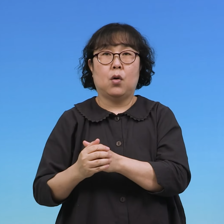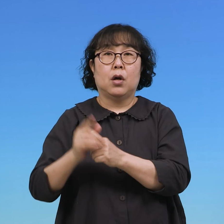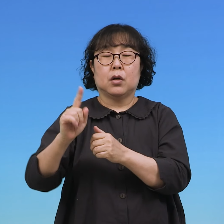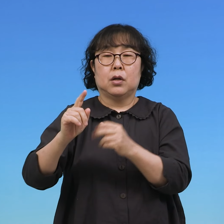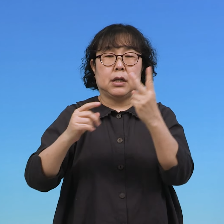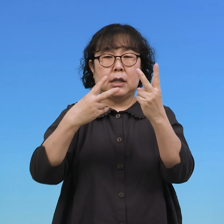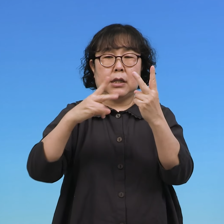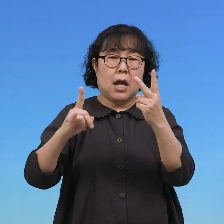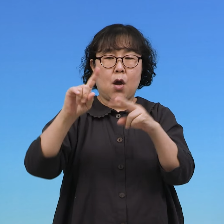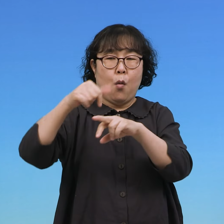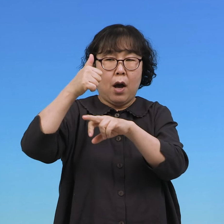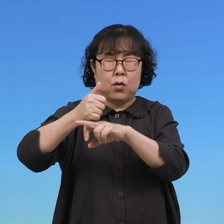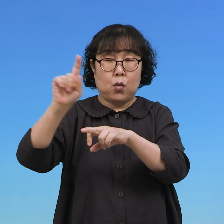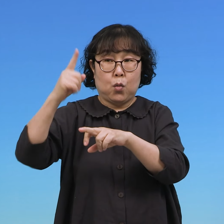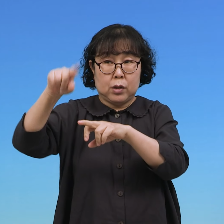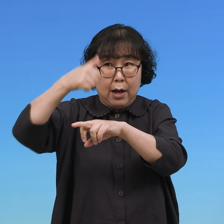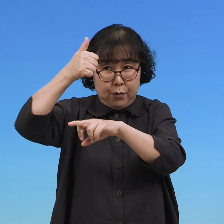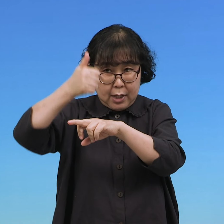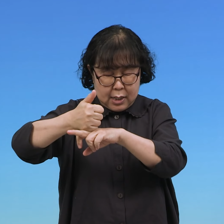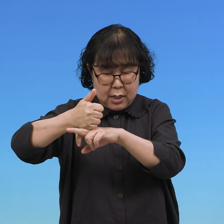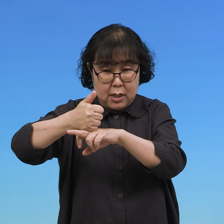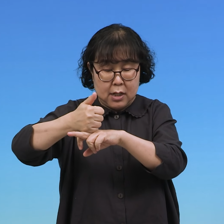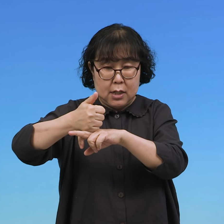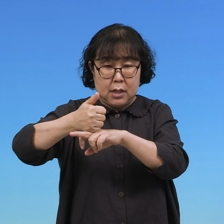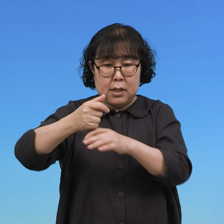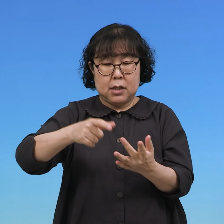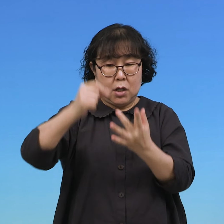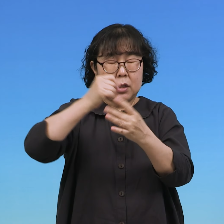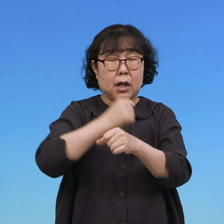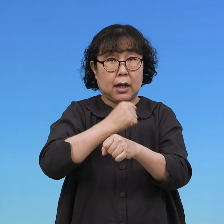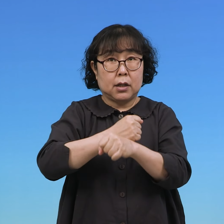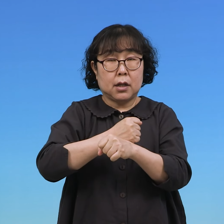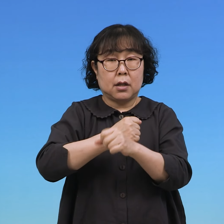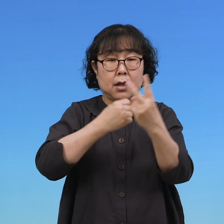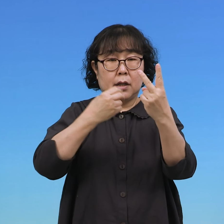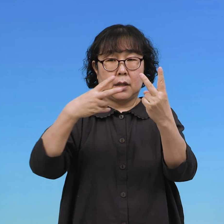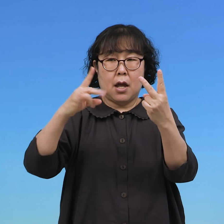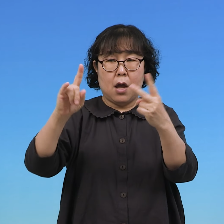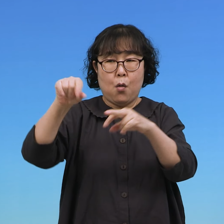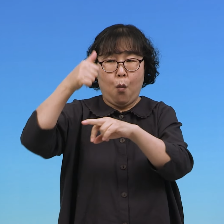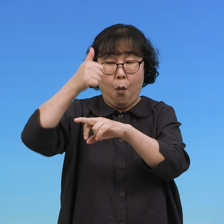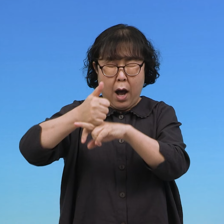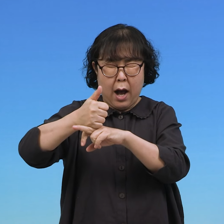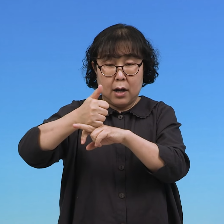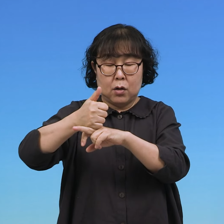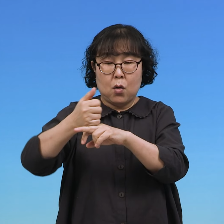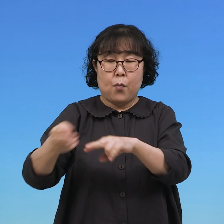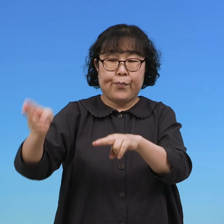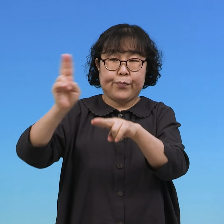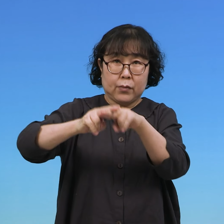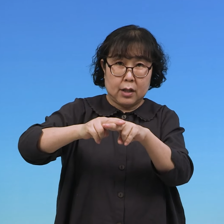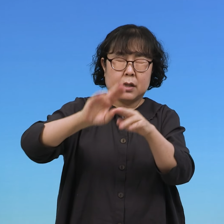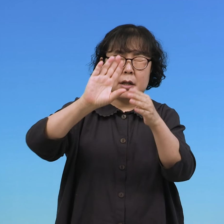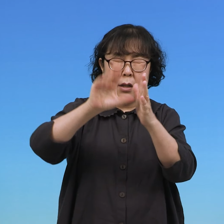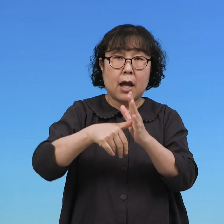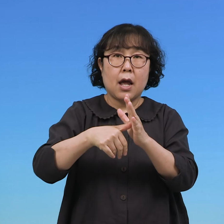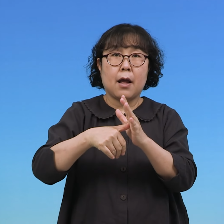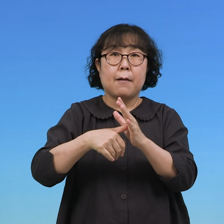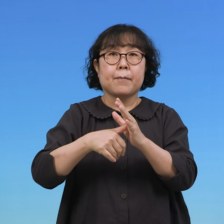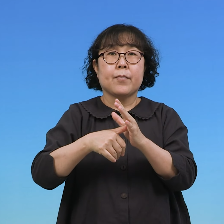하나님께서 2대 왕으로 다윗을 점지해 주셔가지고 그가 왕으로 등극을 하는데요, 그 과정에서